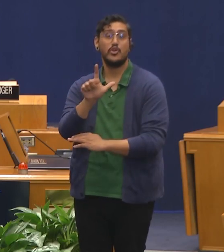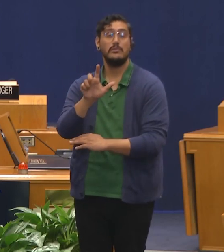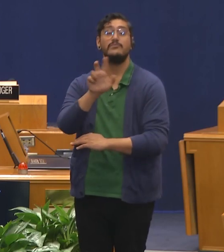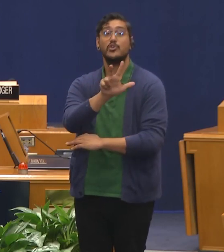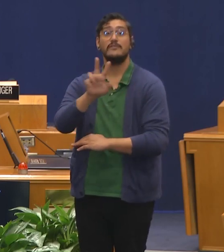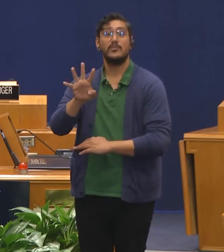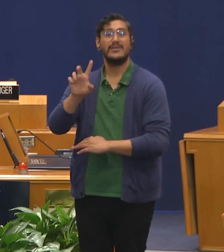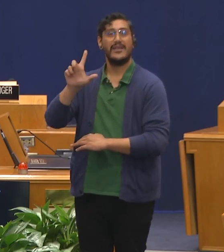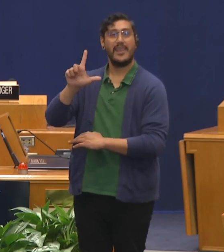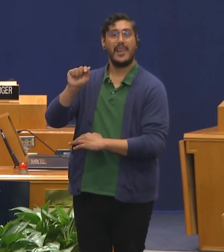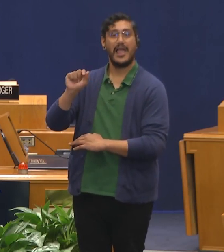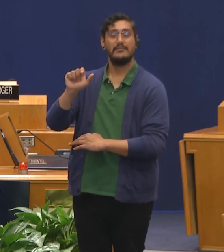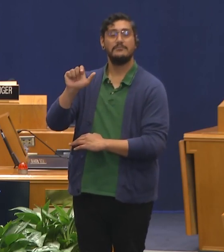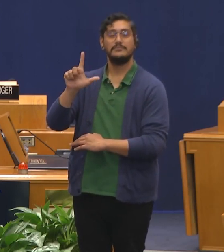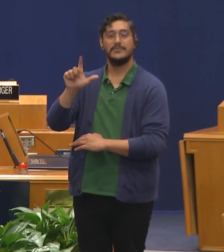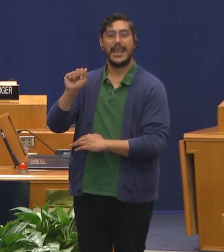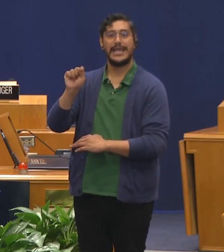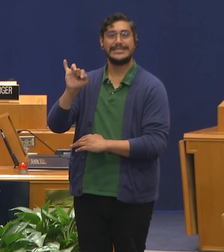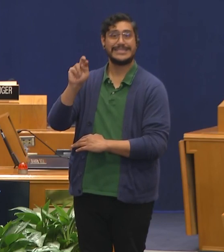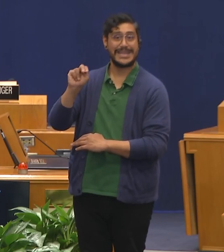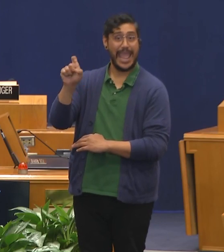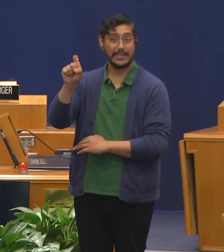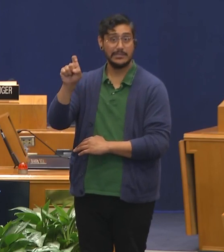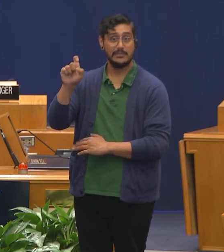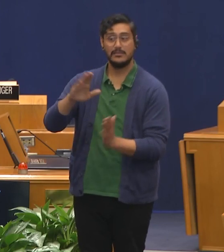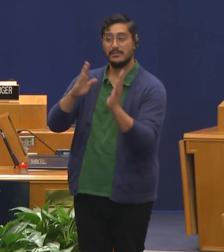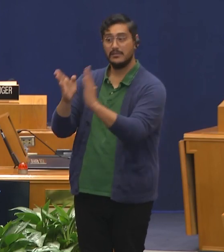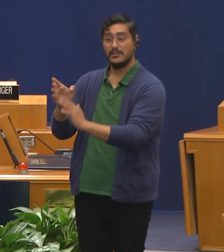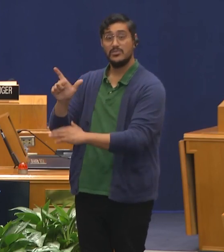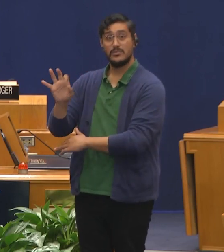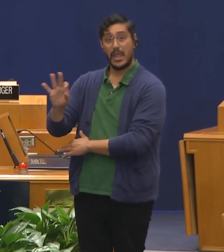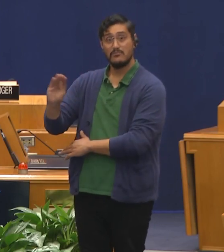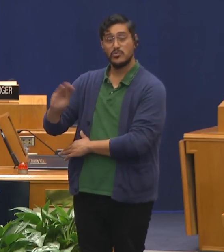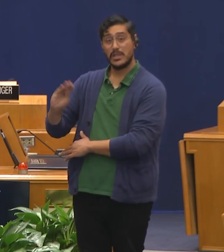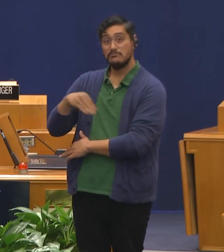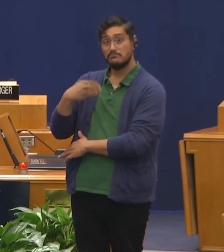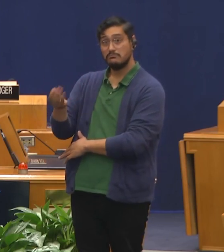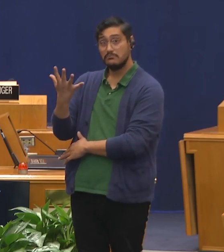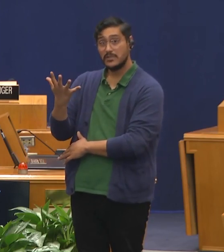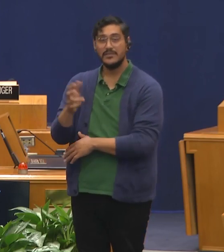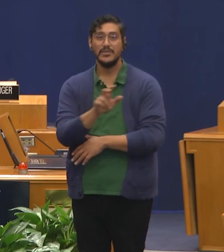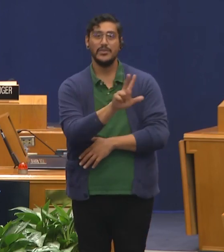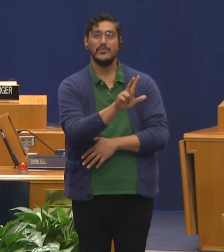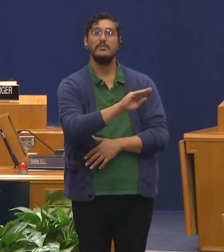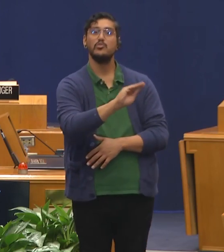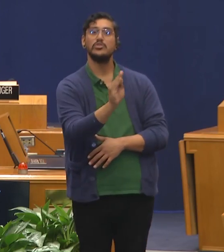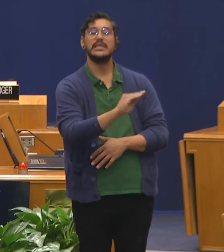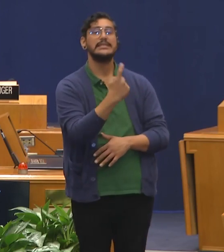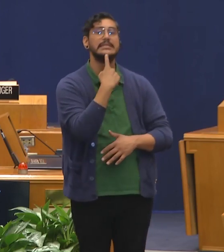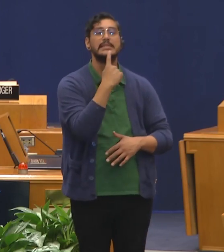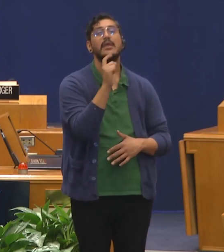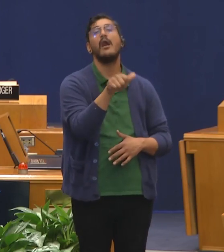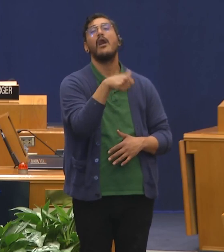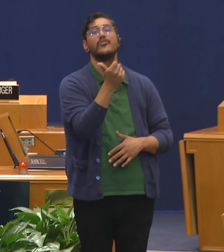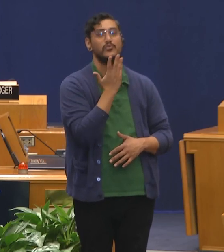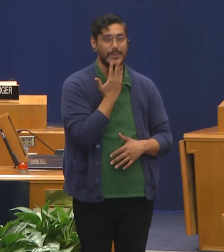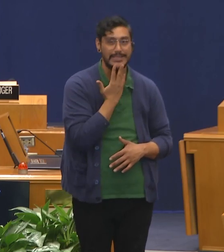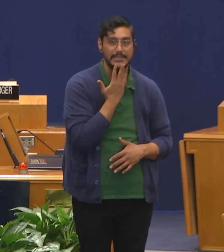34% son latinas, el 29% son blancas, el 3% se identifica con otra raza